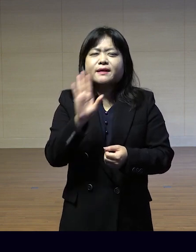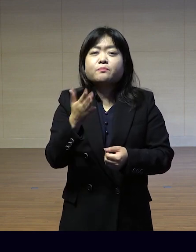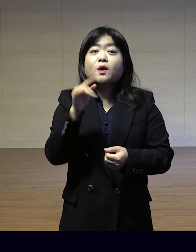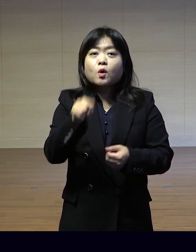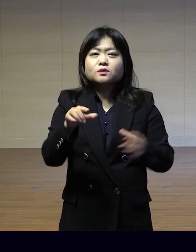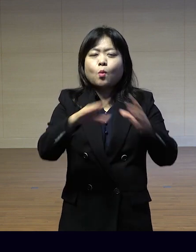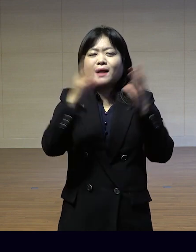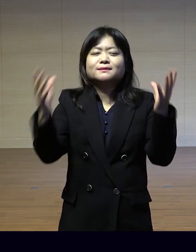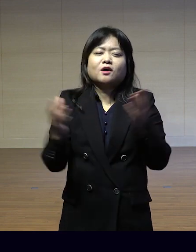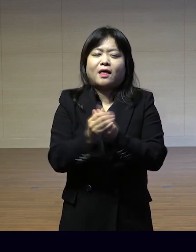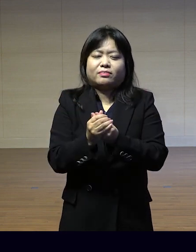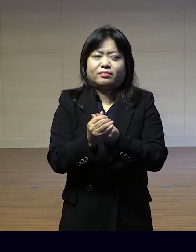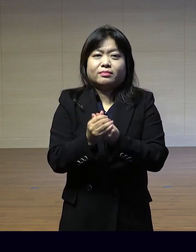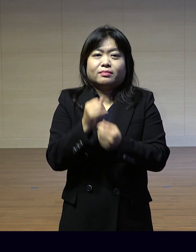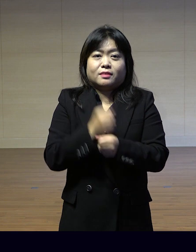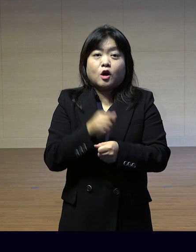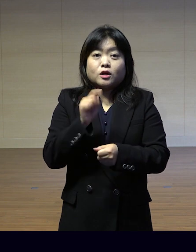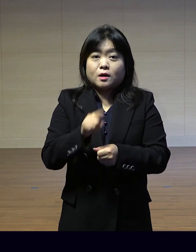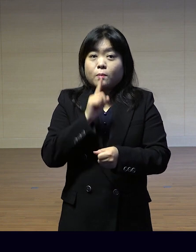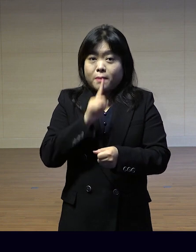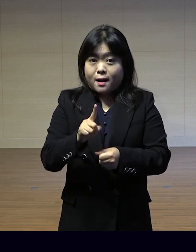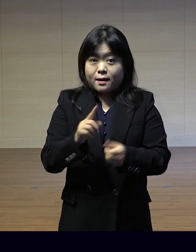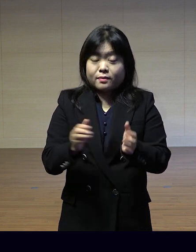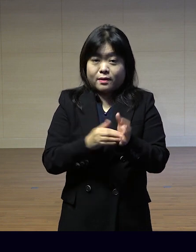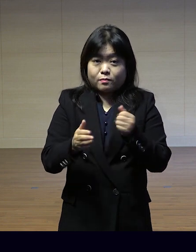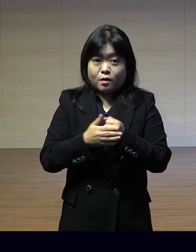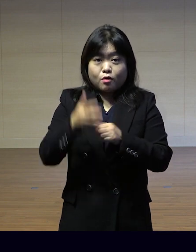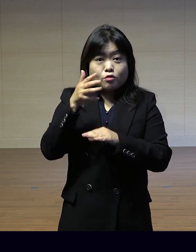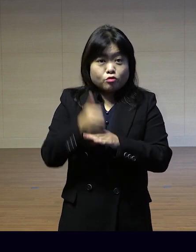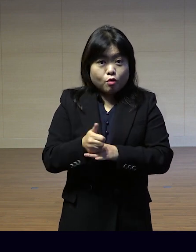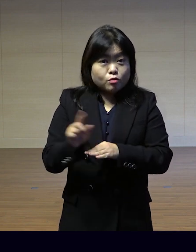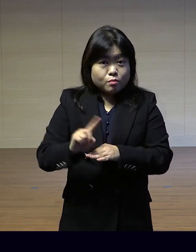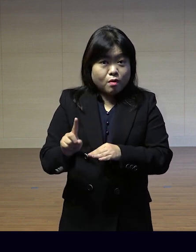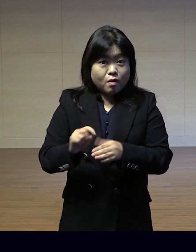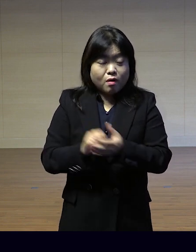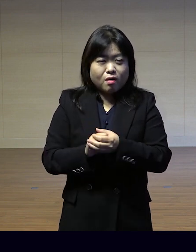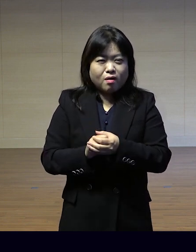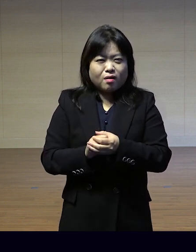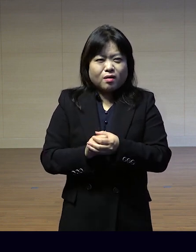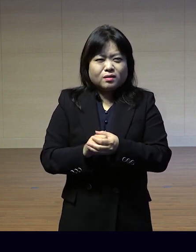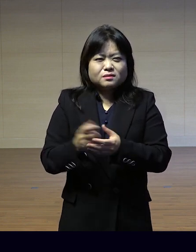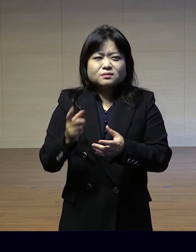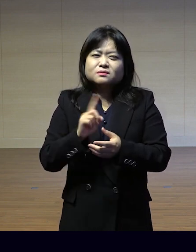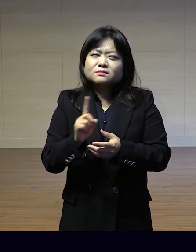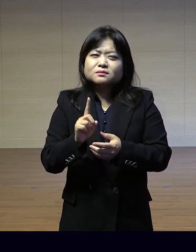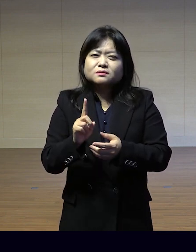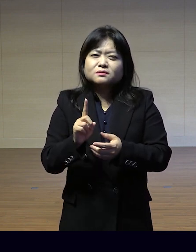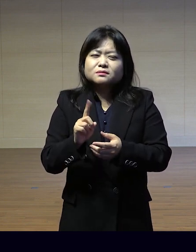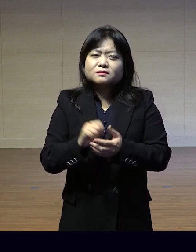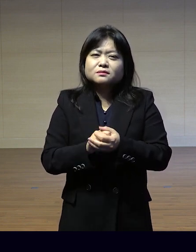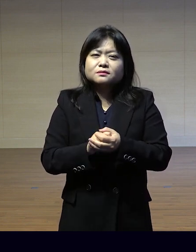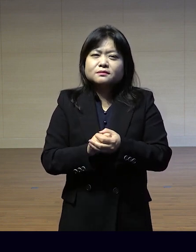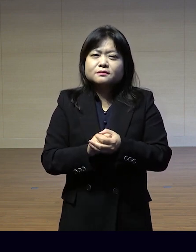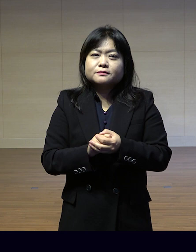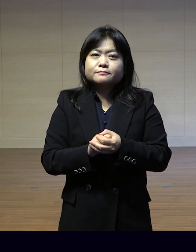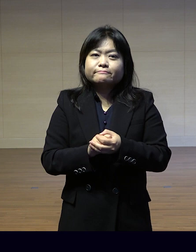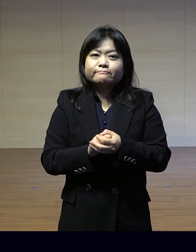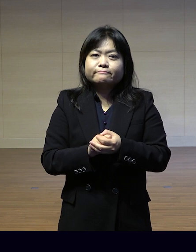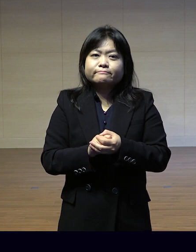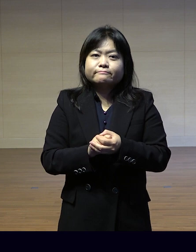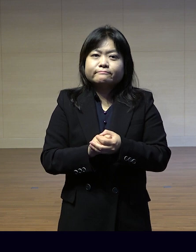완전한 것이다 이렇게 얘기하거든요. 그 결국 어떻게 보면 동어 반복이 되겠지만은